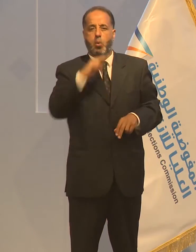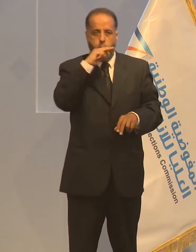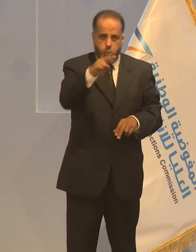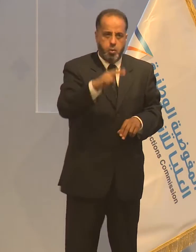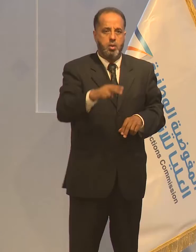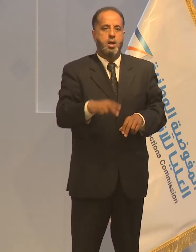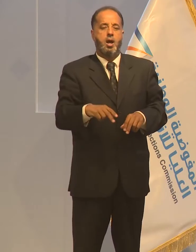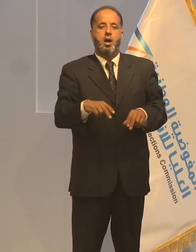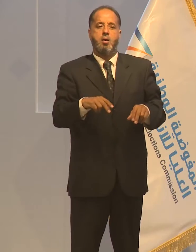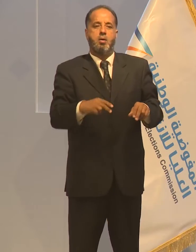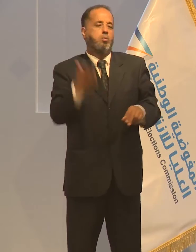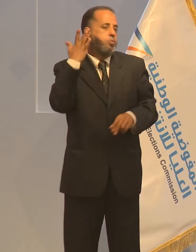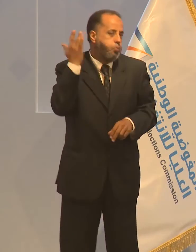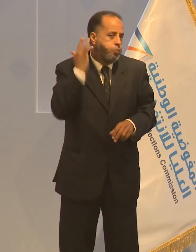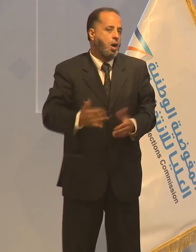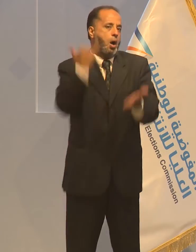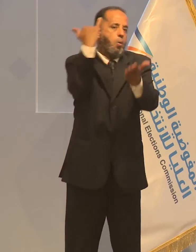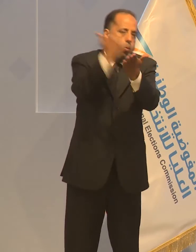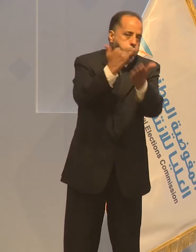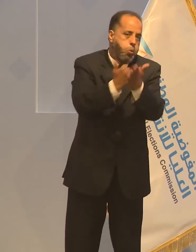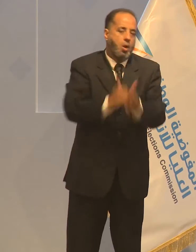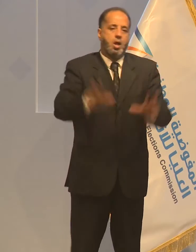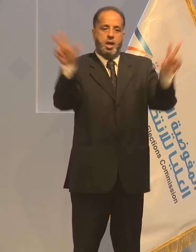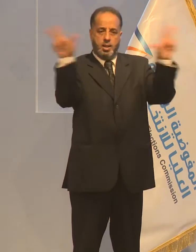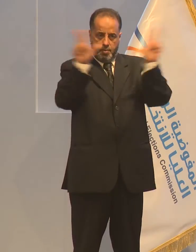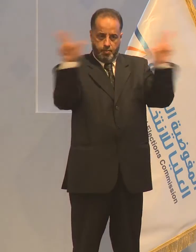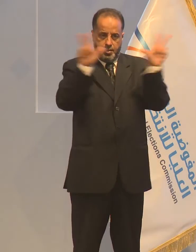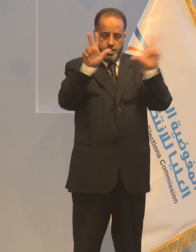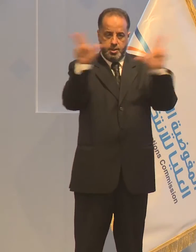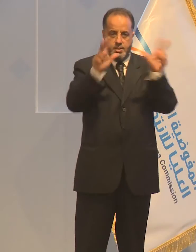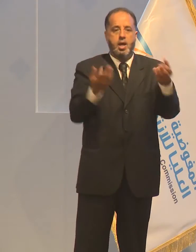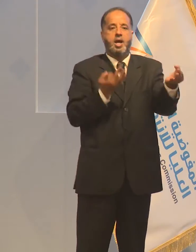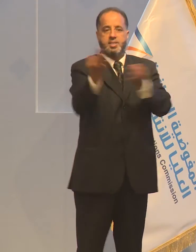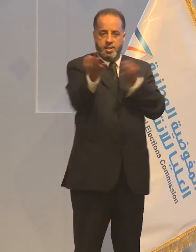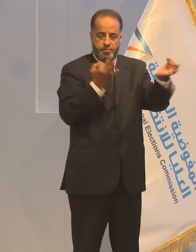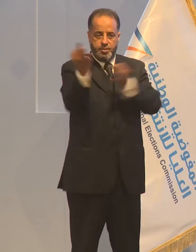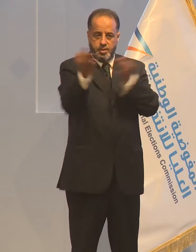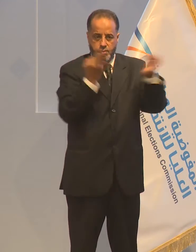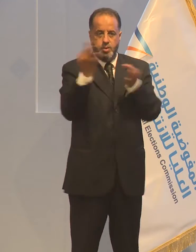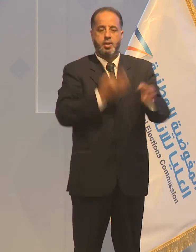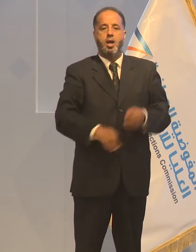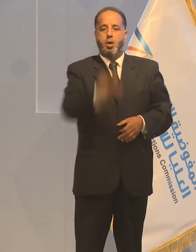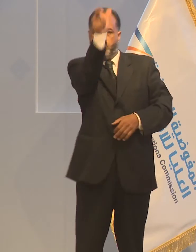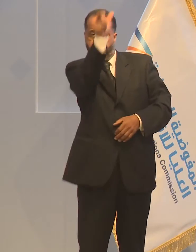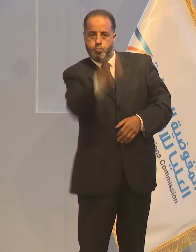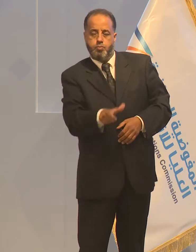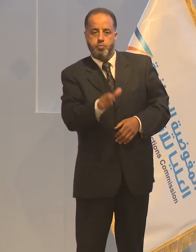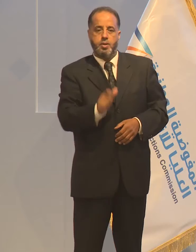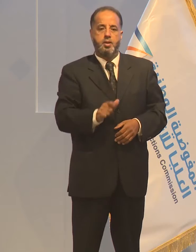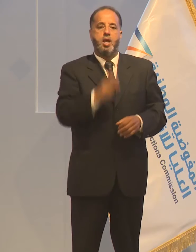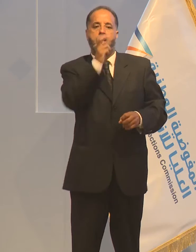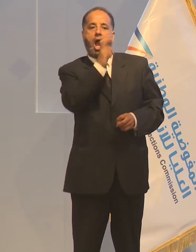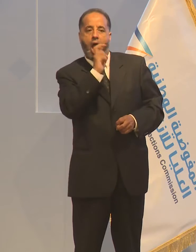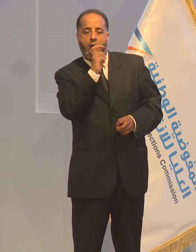ربما أو الأخطاء اللي تحدث في وسائل الإعلام، من حيث نسب ظهور الأطراف السياسية، نسب ظهور المرشحين، وتصبح هذه